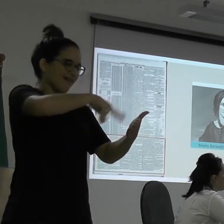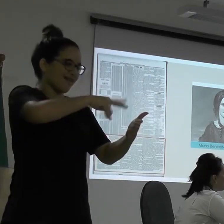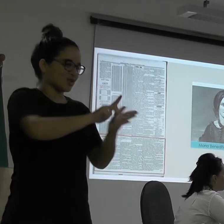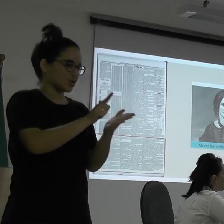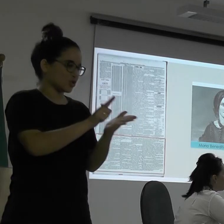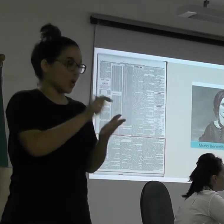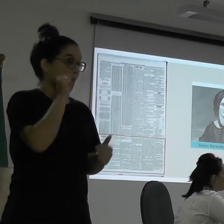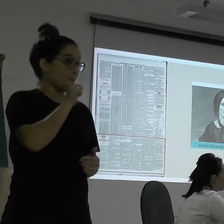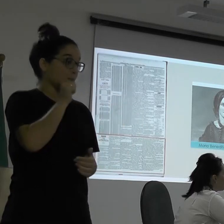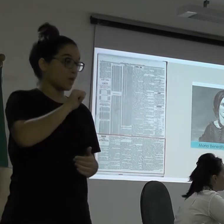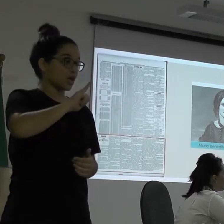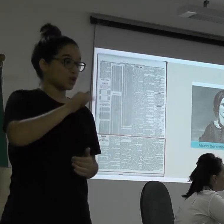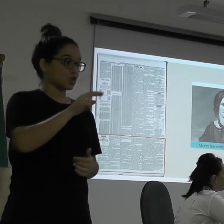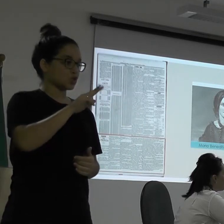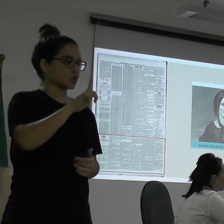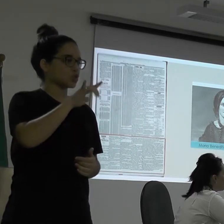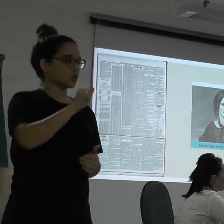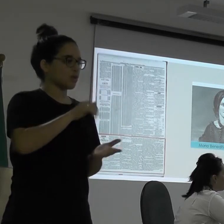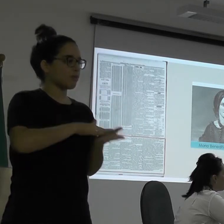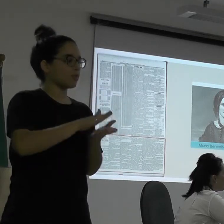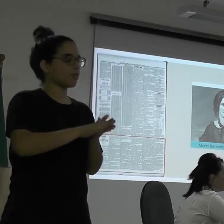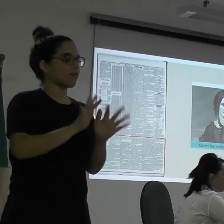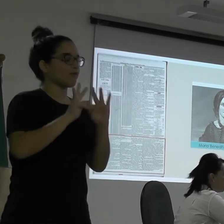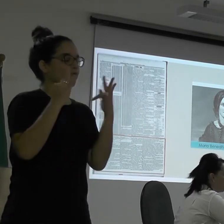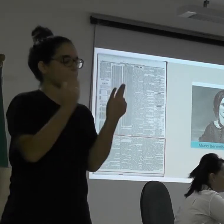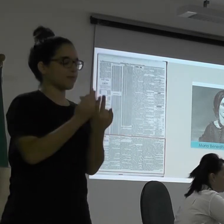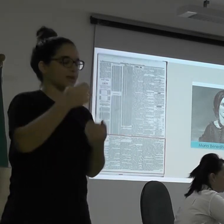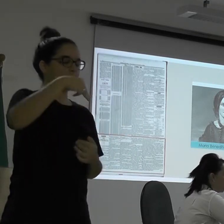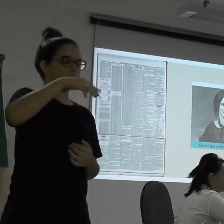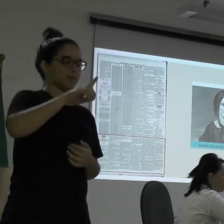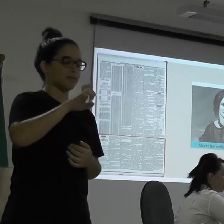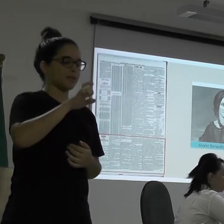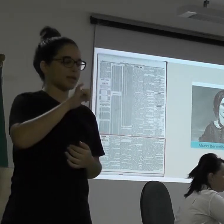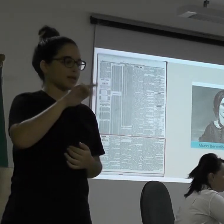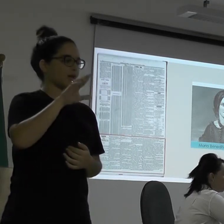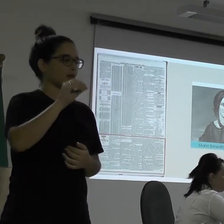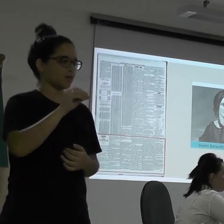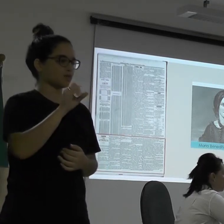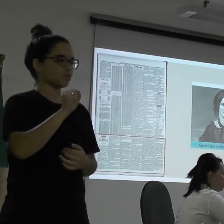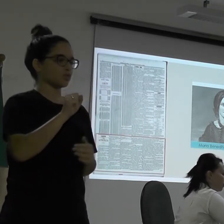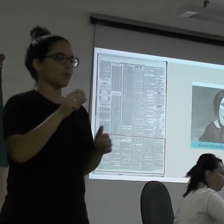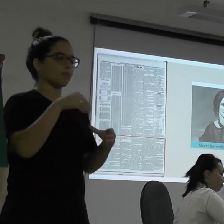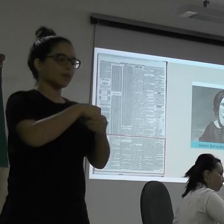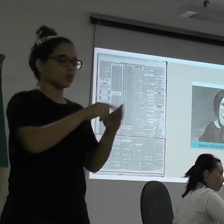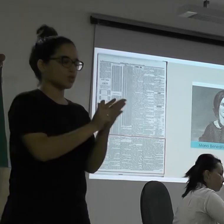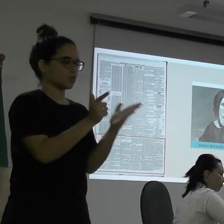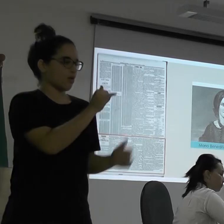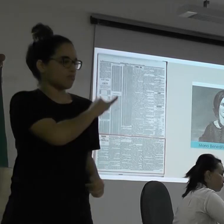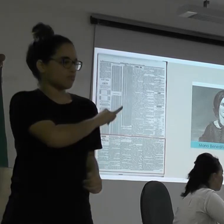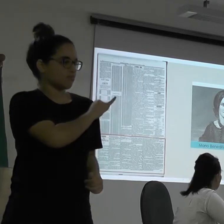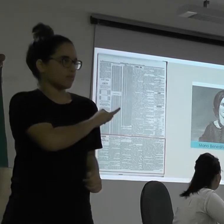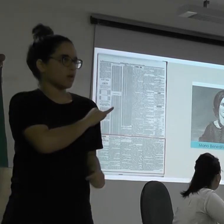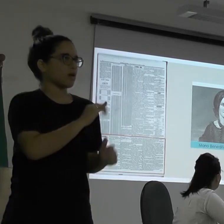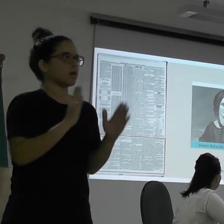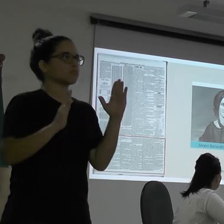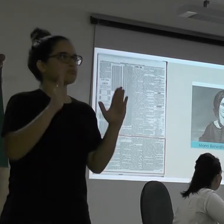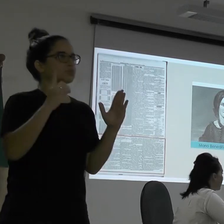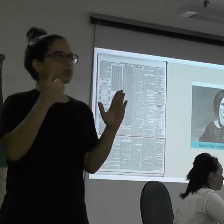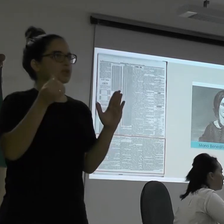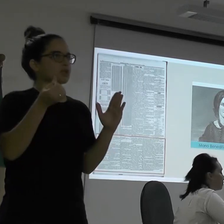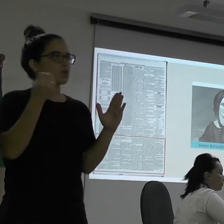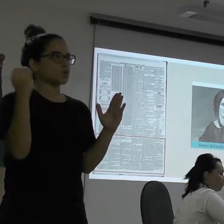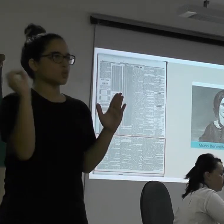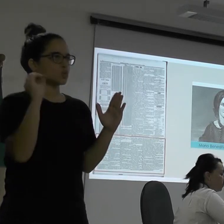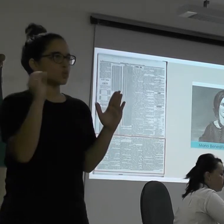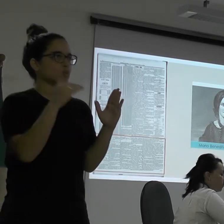Almeida publicou A Família Medeiros em folhetim no jornal carioca Gazeta de Notícias, de 16 de outubro a 17 de dezembro